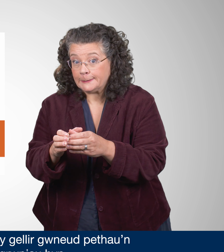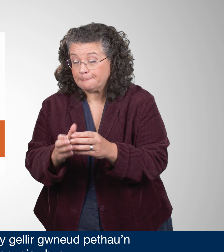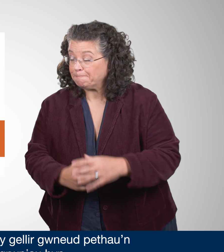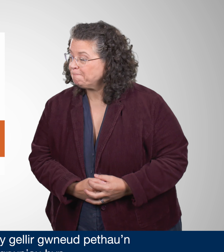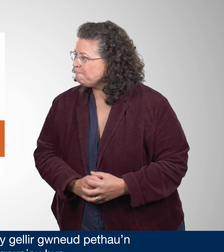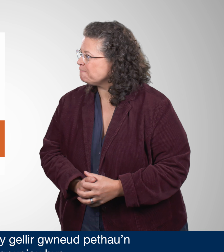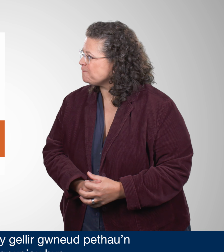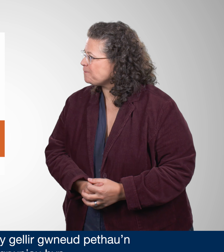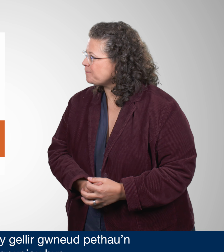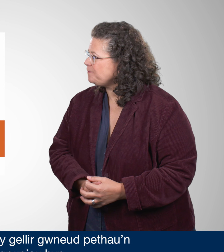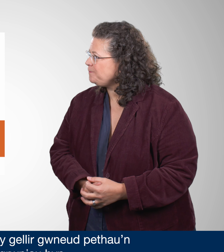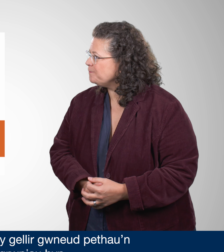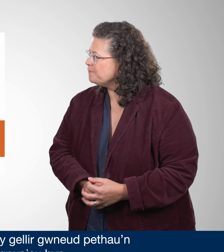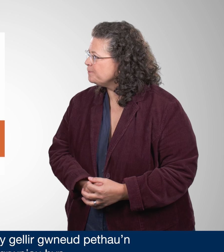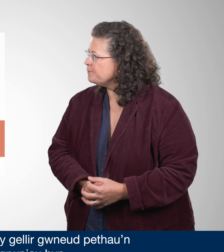grwpiau hyn.